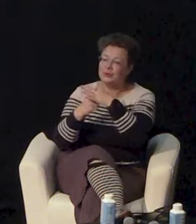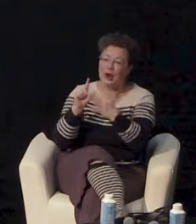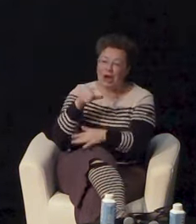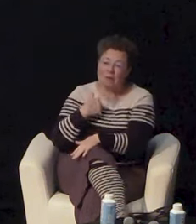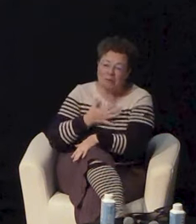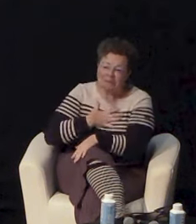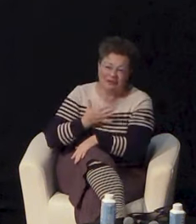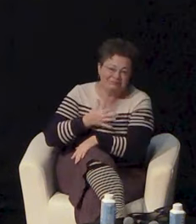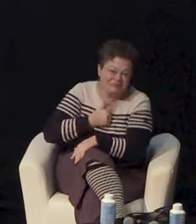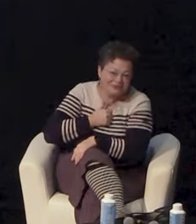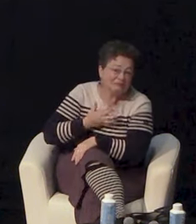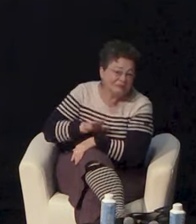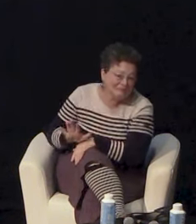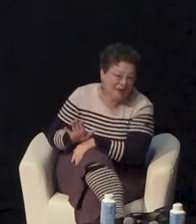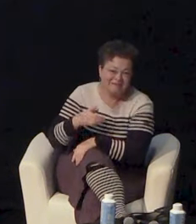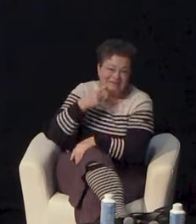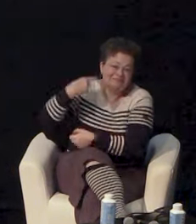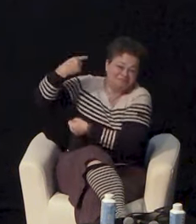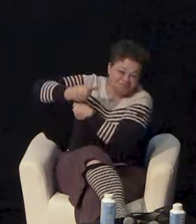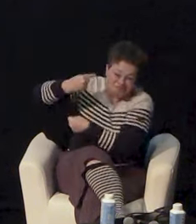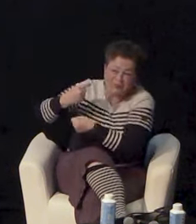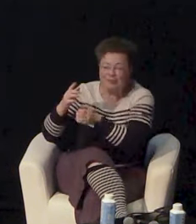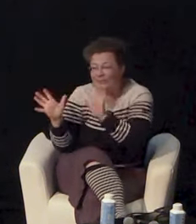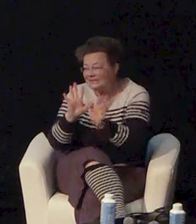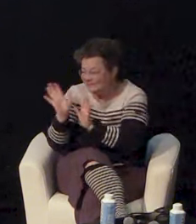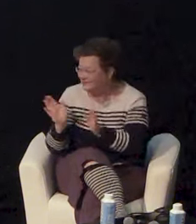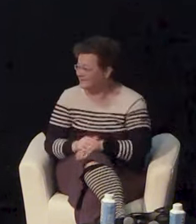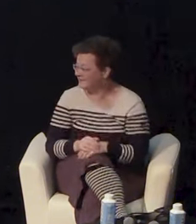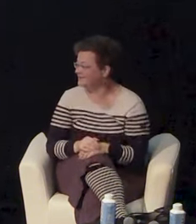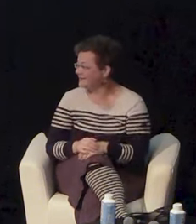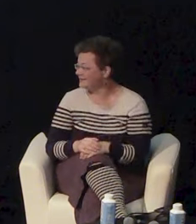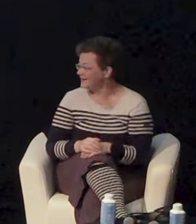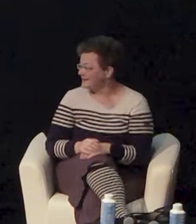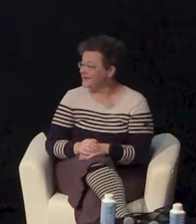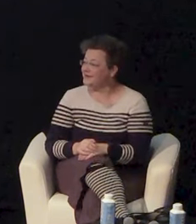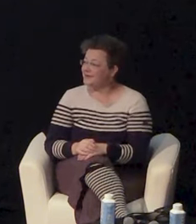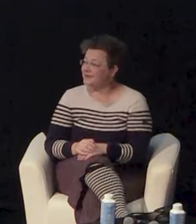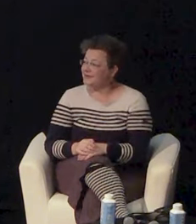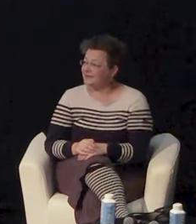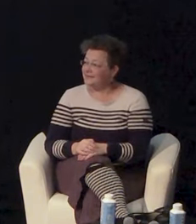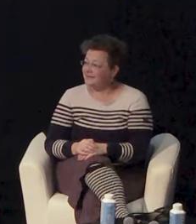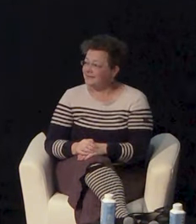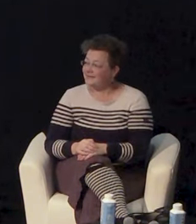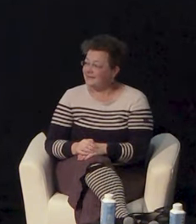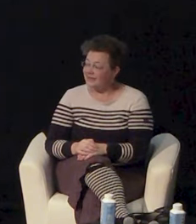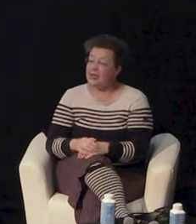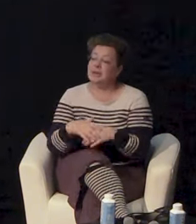Toutes ces notions d'intégration et d'inclusion, enfin moi, pour moi, intégration, c'est un peu quelque chose qu'on m'a